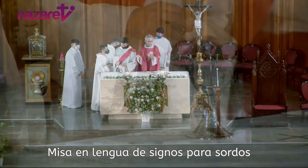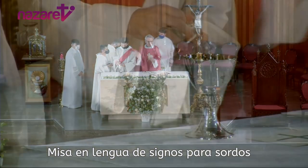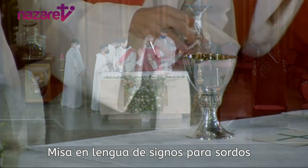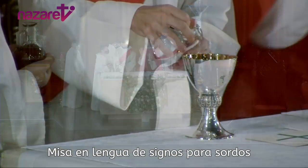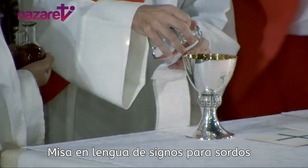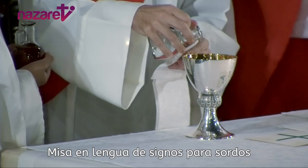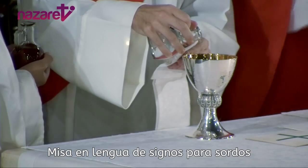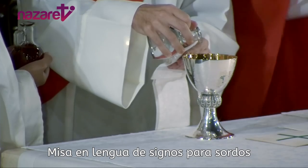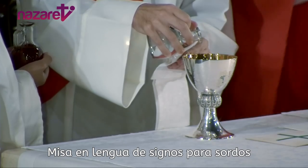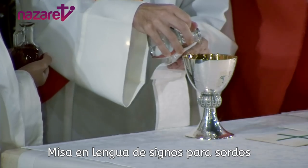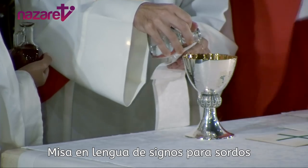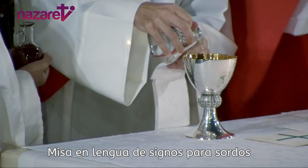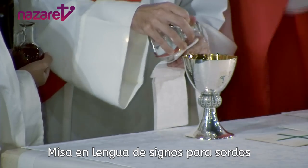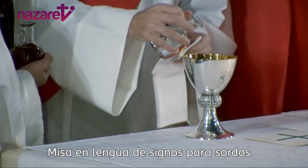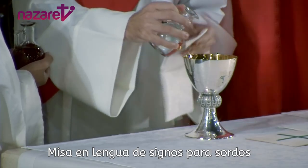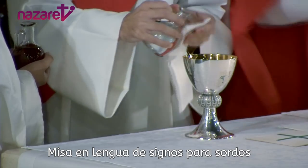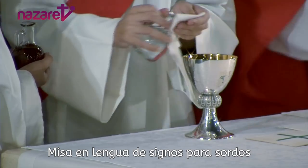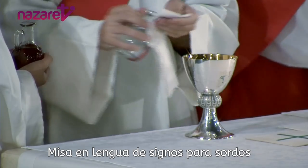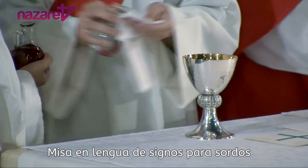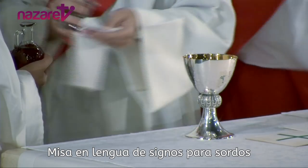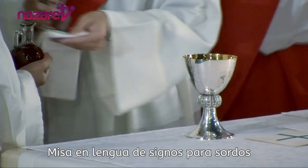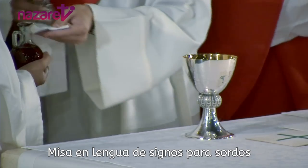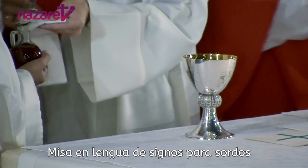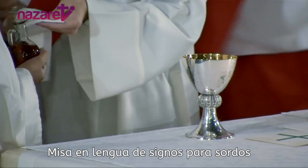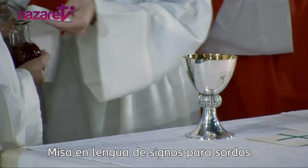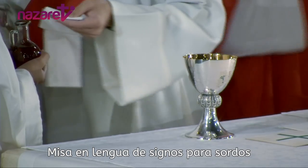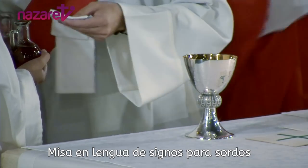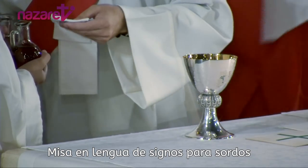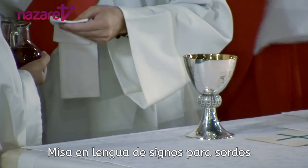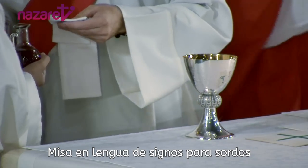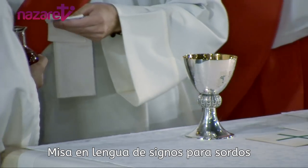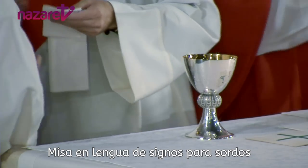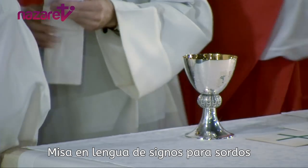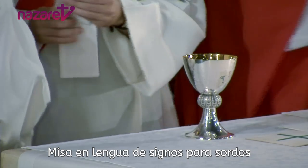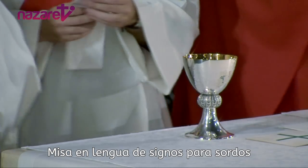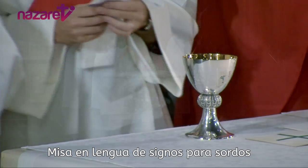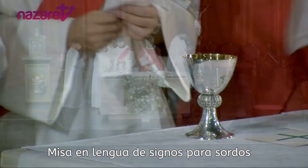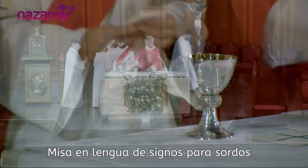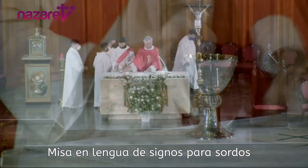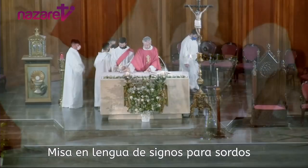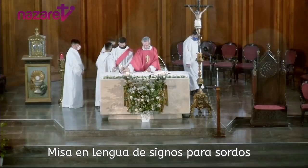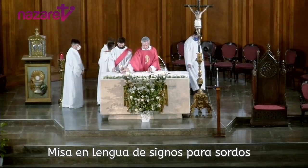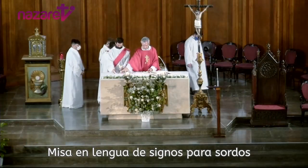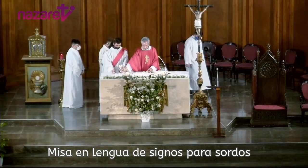generosidad y ahora te presentamos. Él será para nosotros pan de vida. Bendito seas por siempre, Señor.